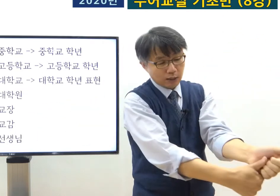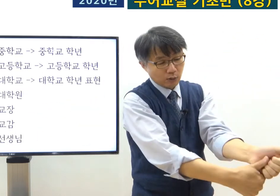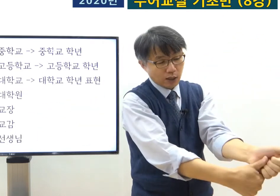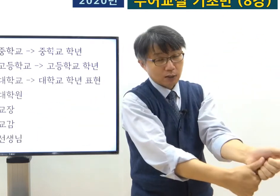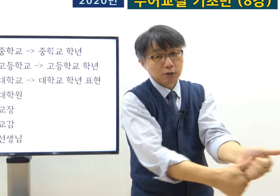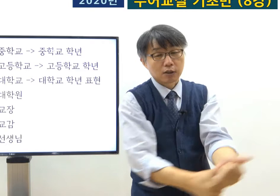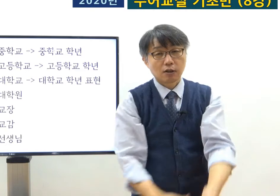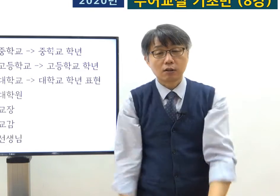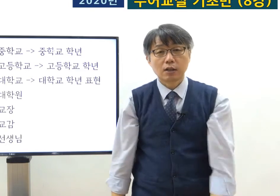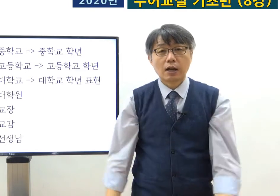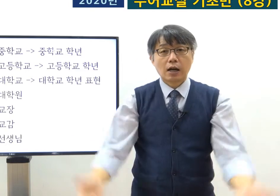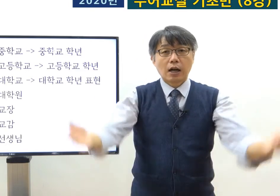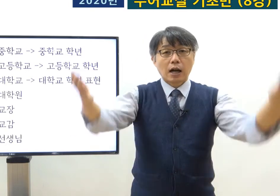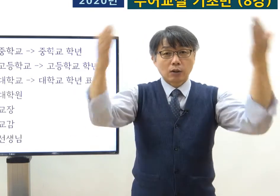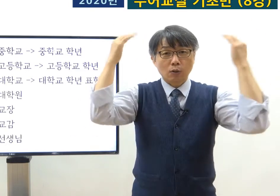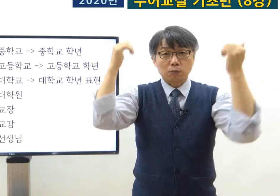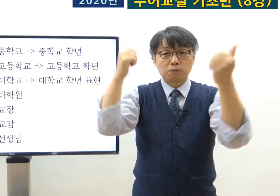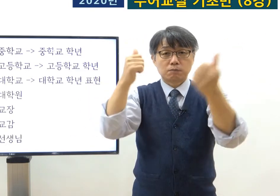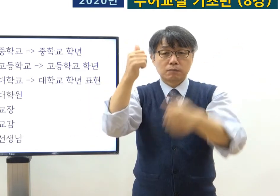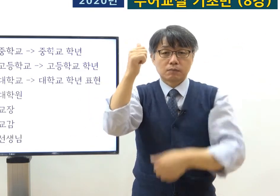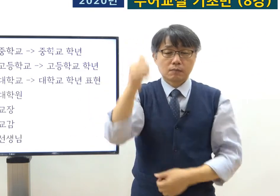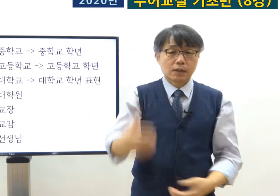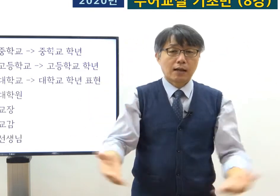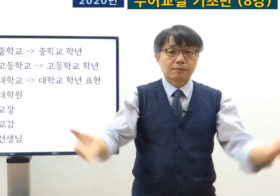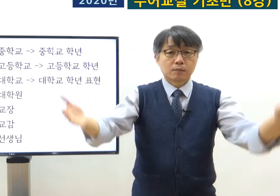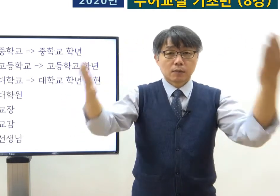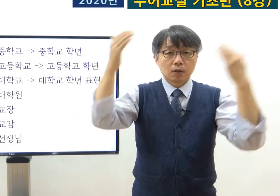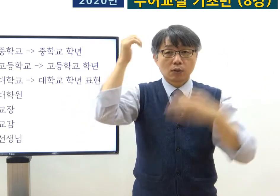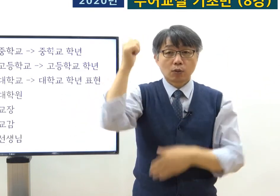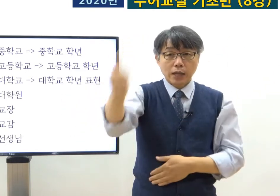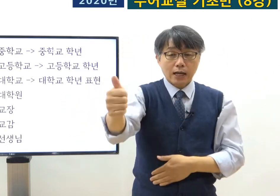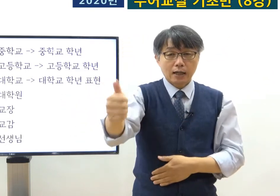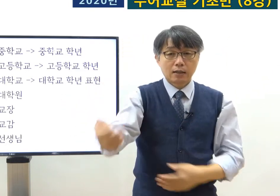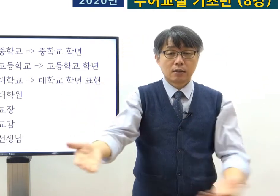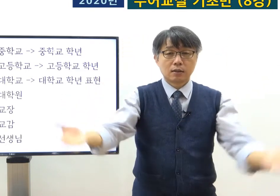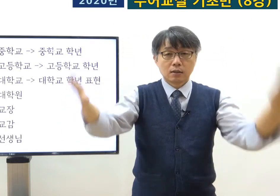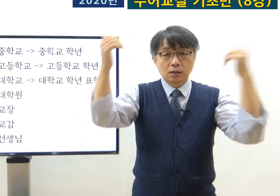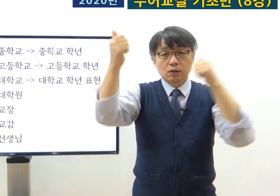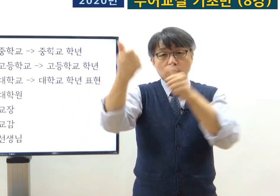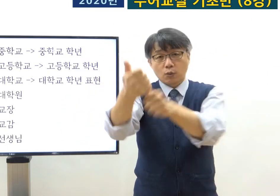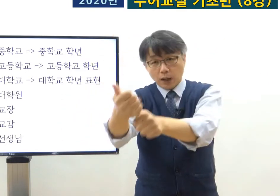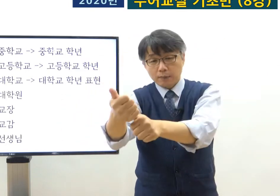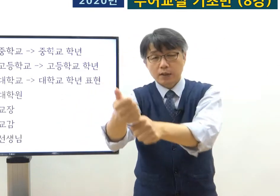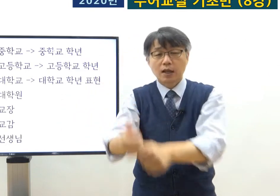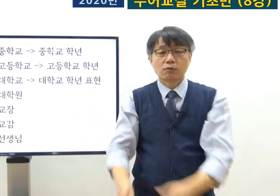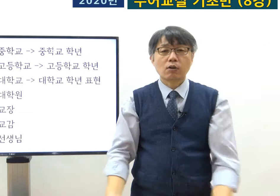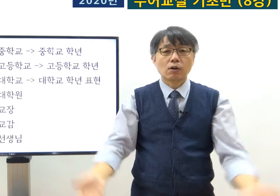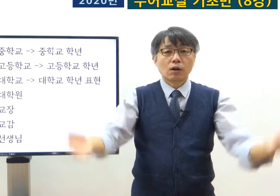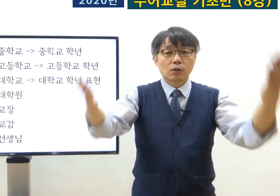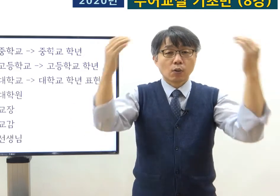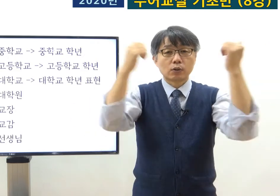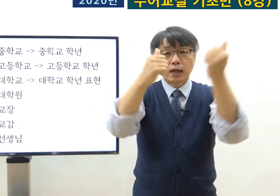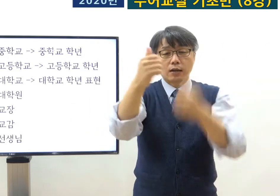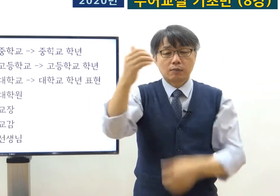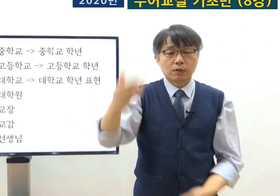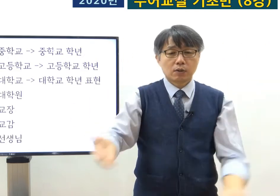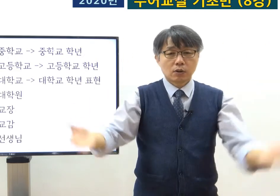갖다 붙이는 거예요. 학교 자 교장 교감 이렇게 하고요.